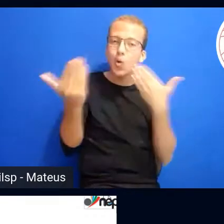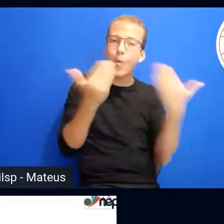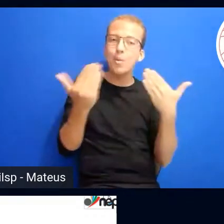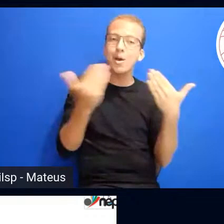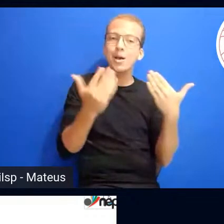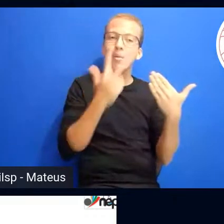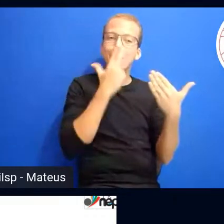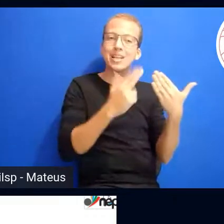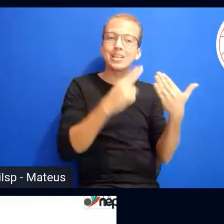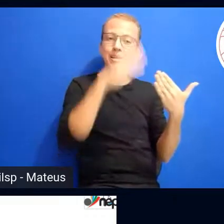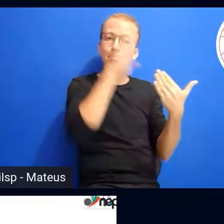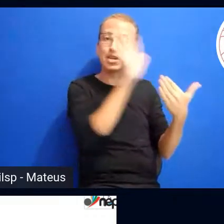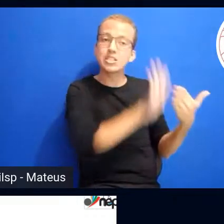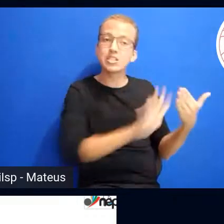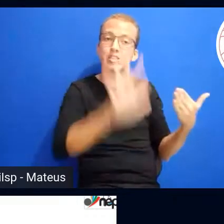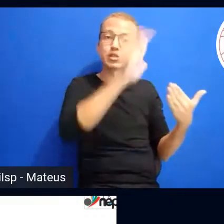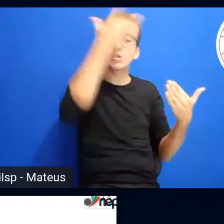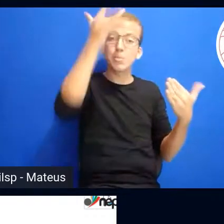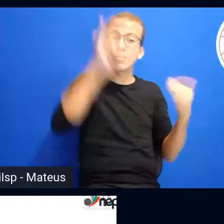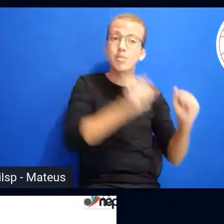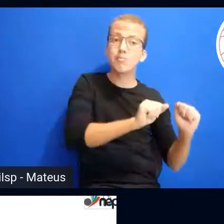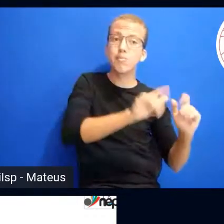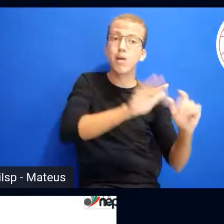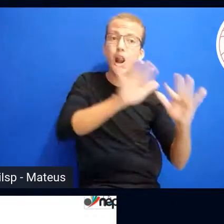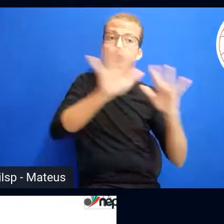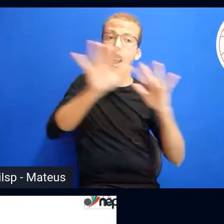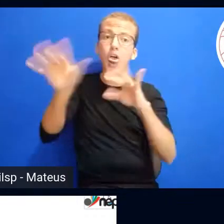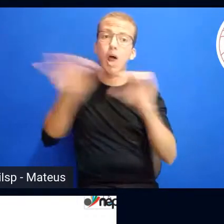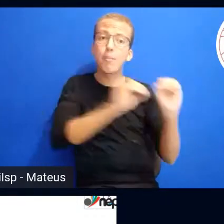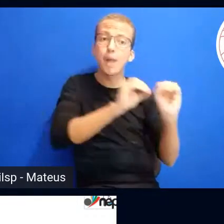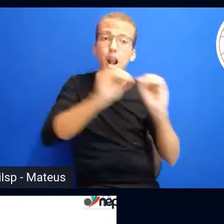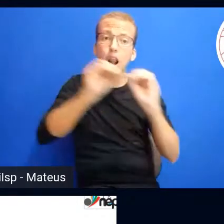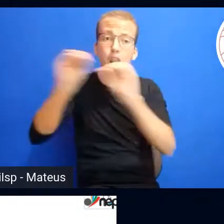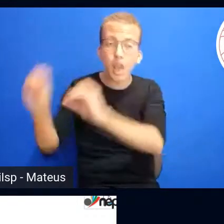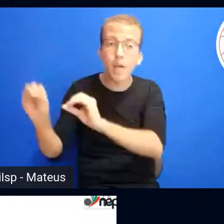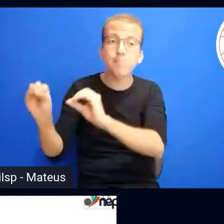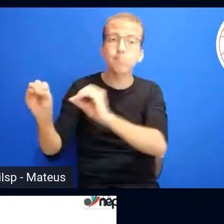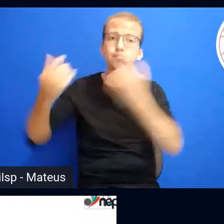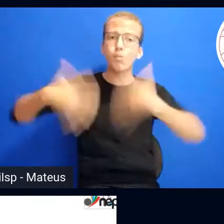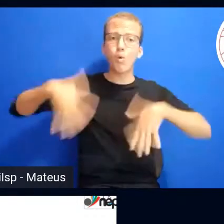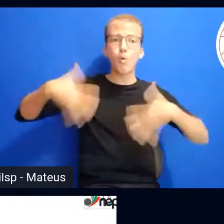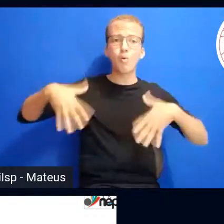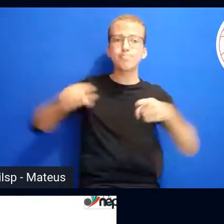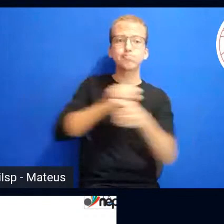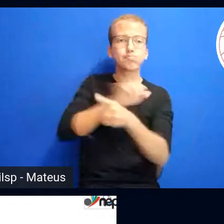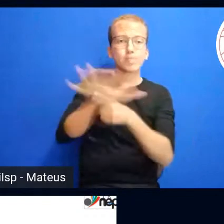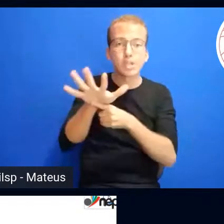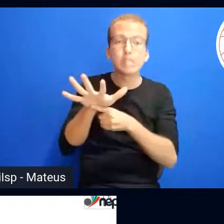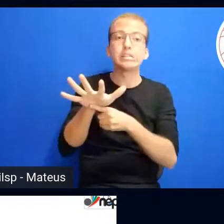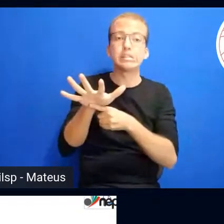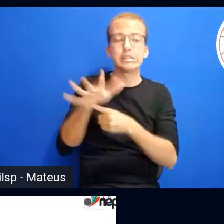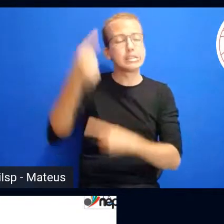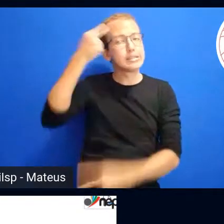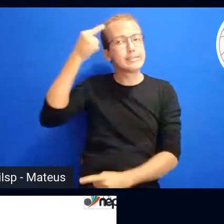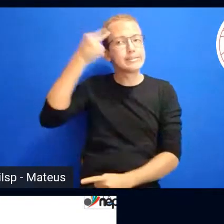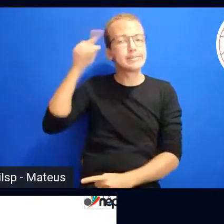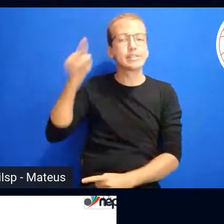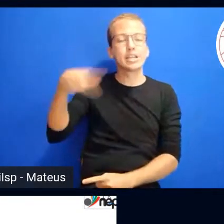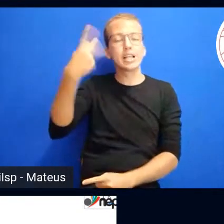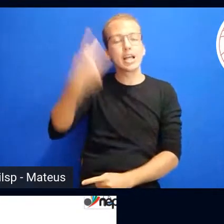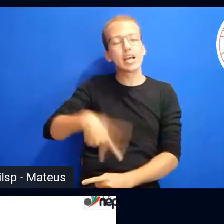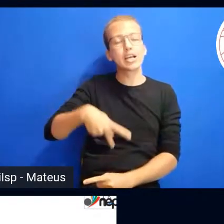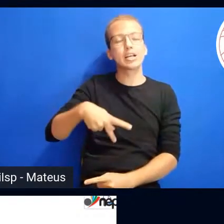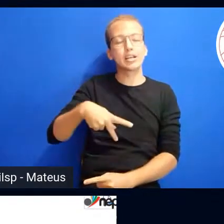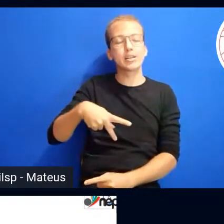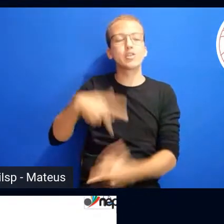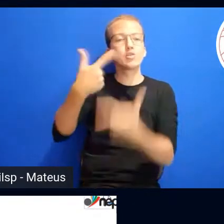migrasse para outros lugares. E aí, pensando nessa questão, né, e considerando o nosso país, como